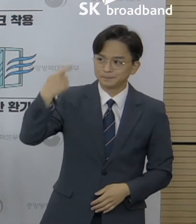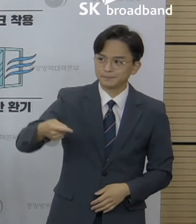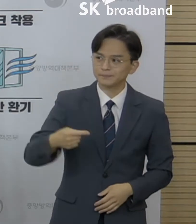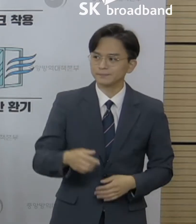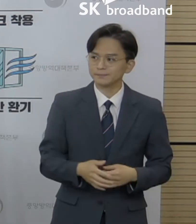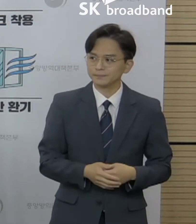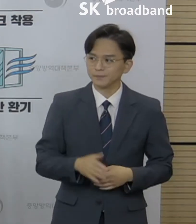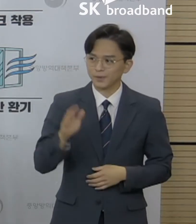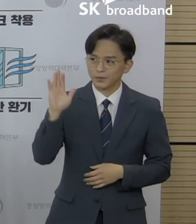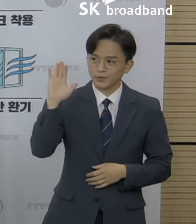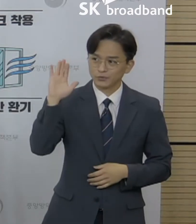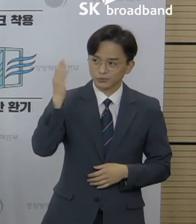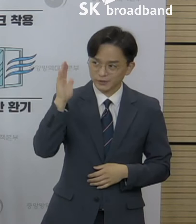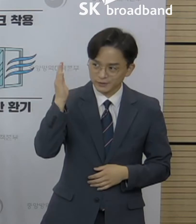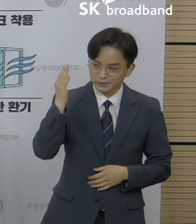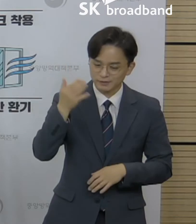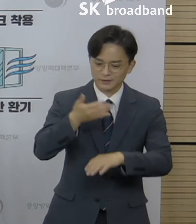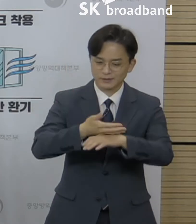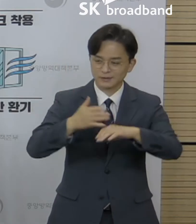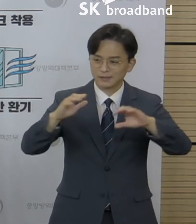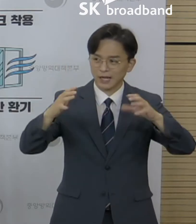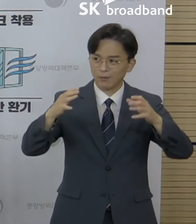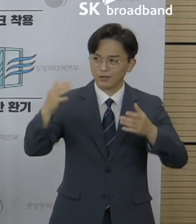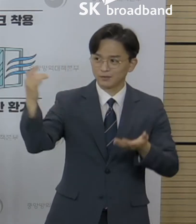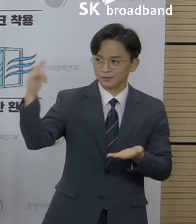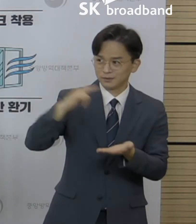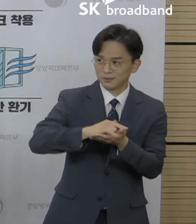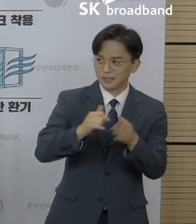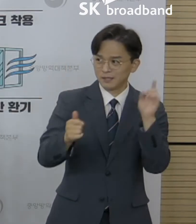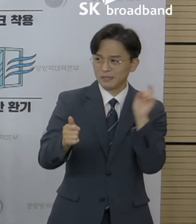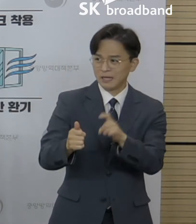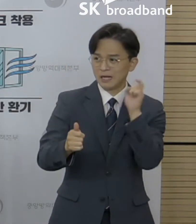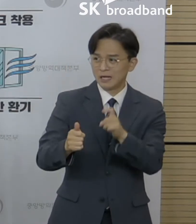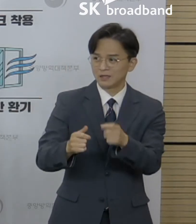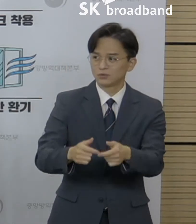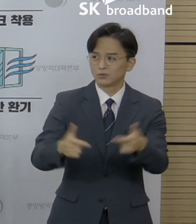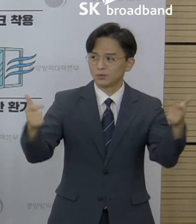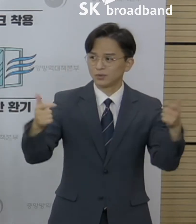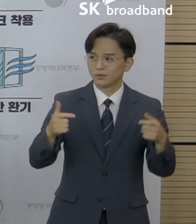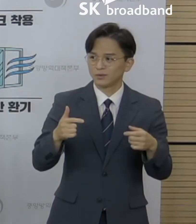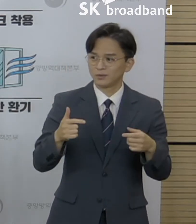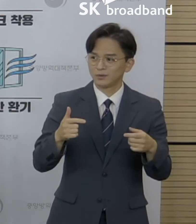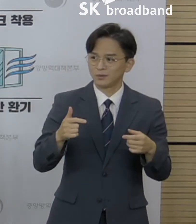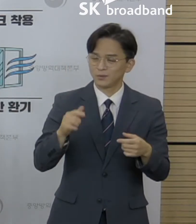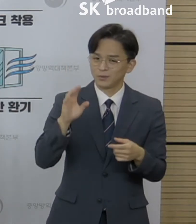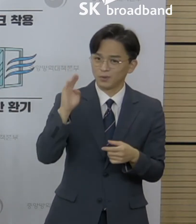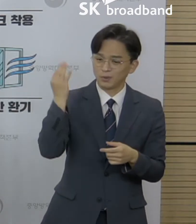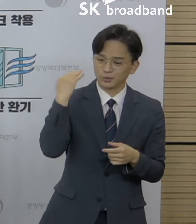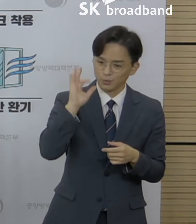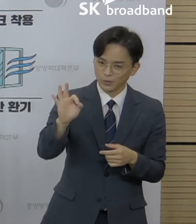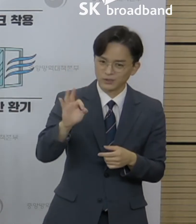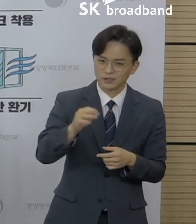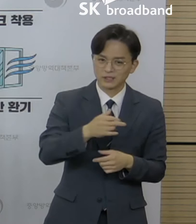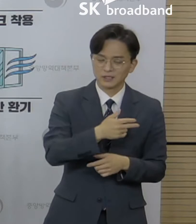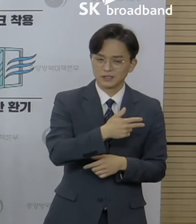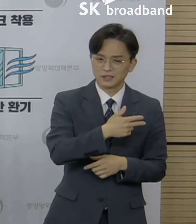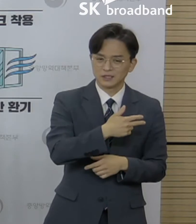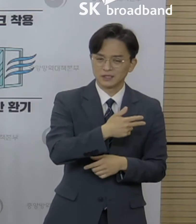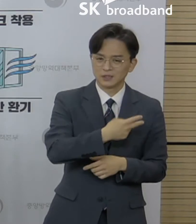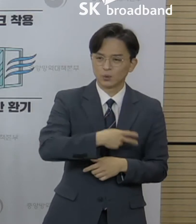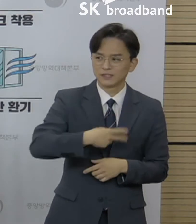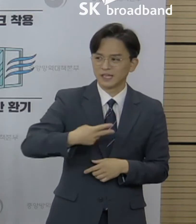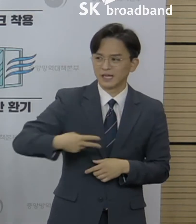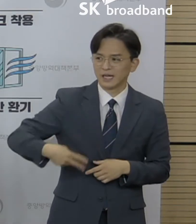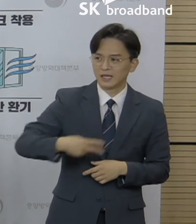있는데, 특히 인도네시아발 확진자가 연일 두 자릿수를 나타내고 있어서 방역당국에서 추가로 검토 중인 입국자